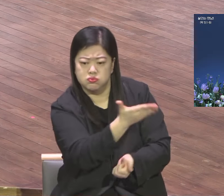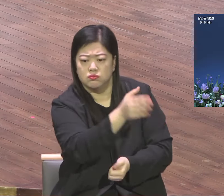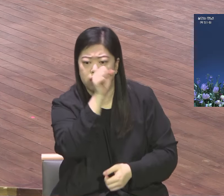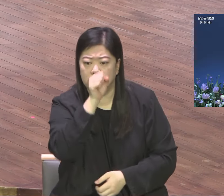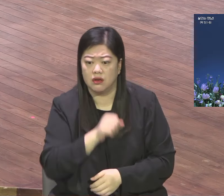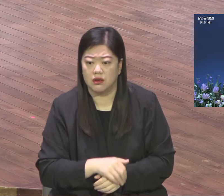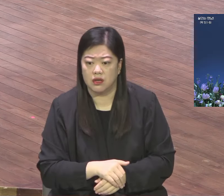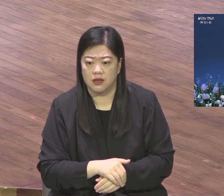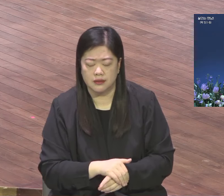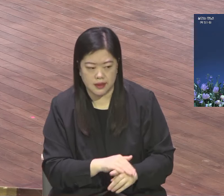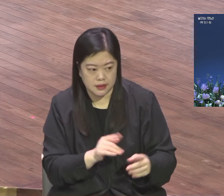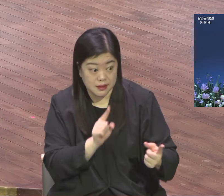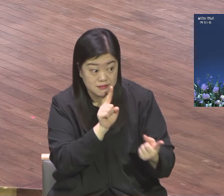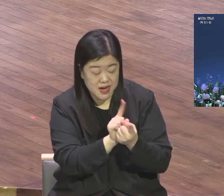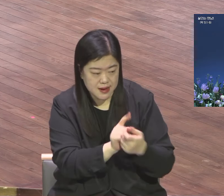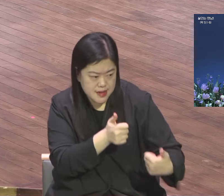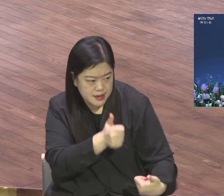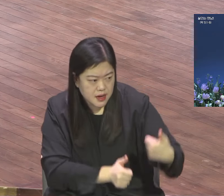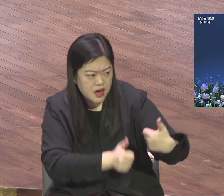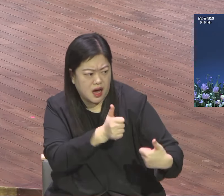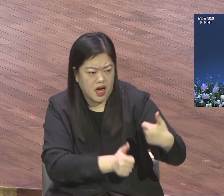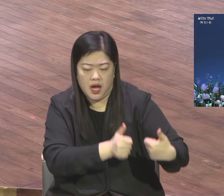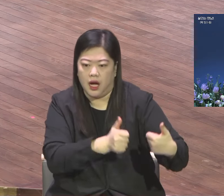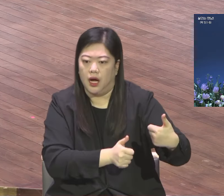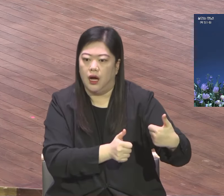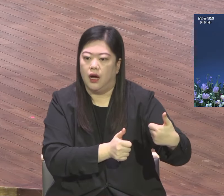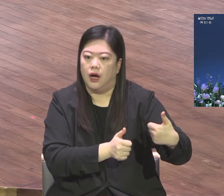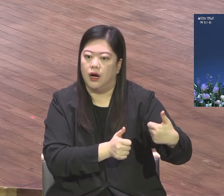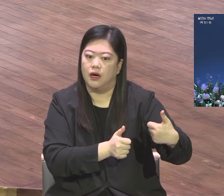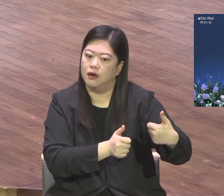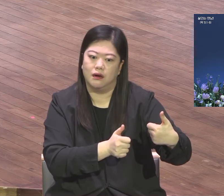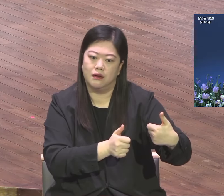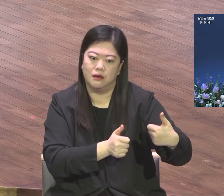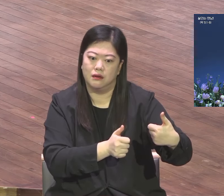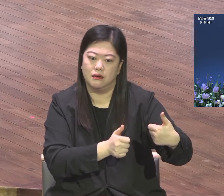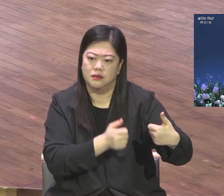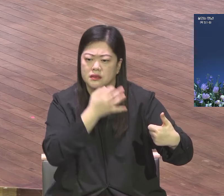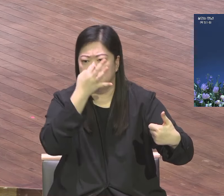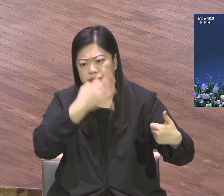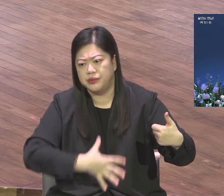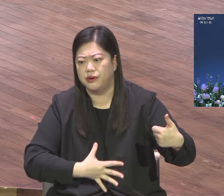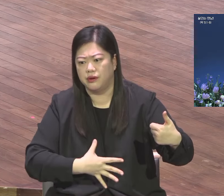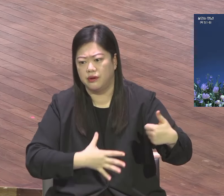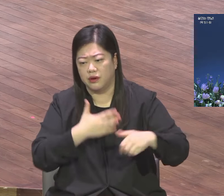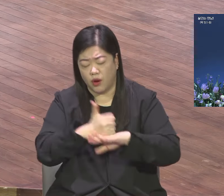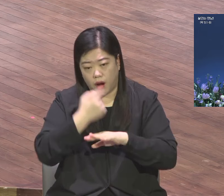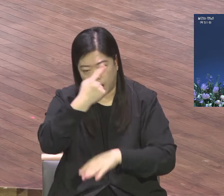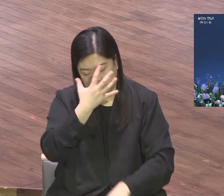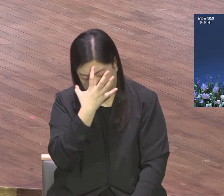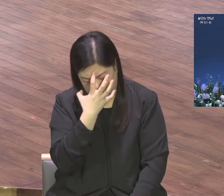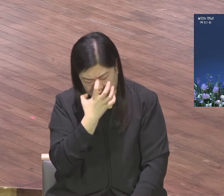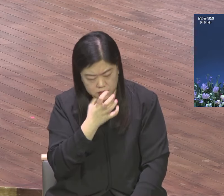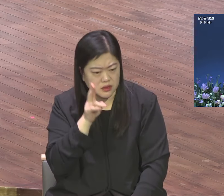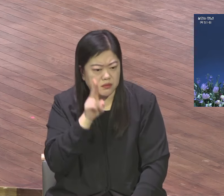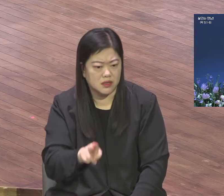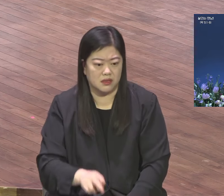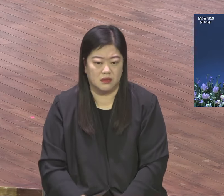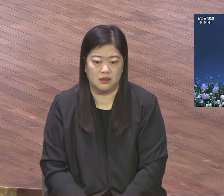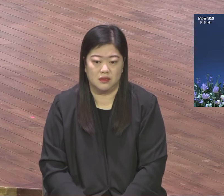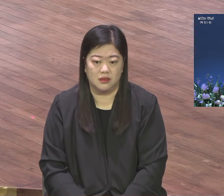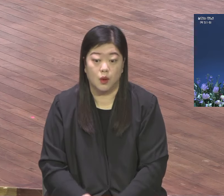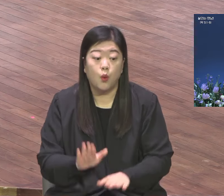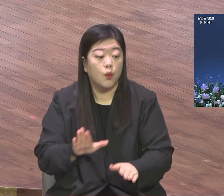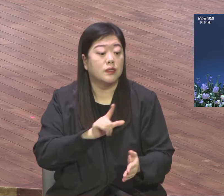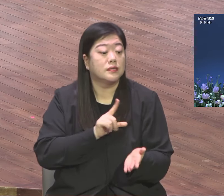결과적으로 고립을 초래하고 우울증 상태로 들어간다. 그래서 우리는 오늘 본문 제목이